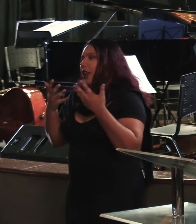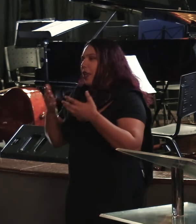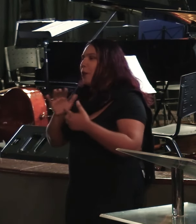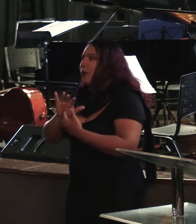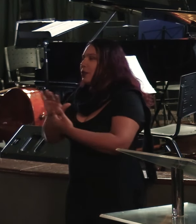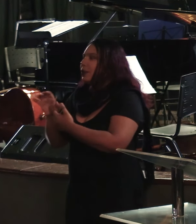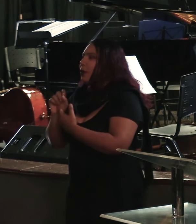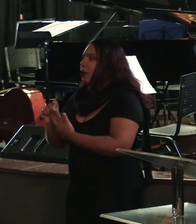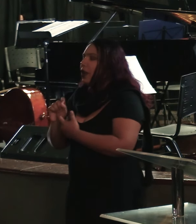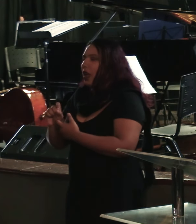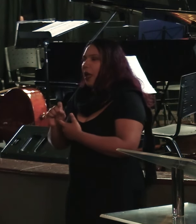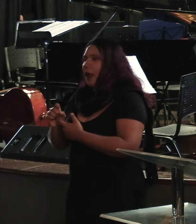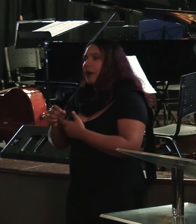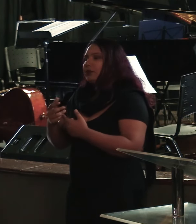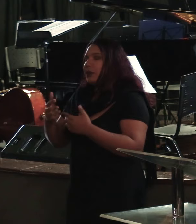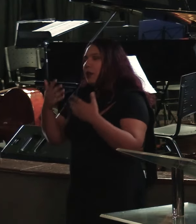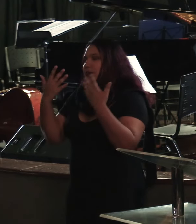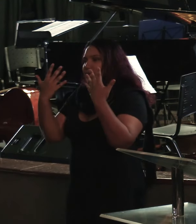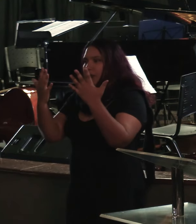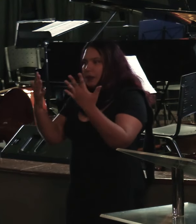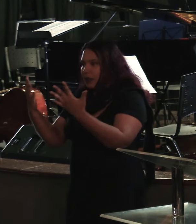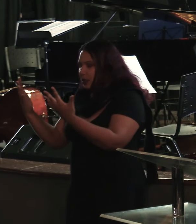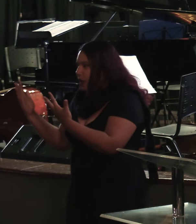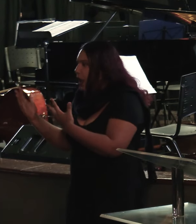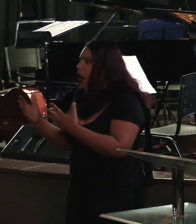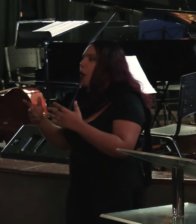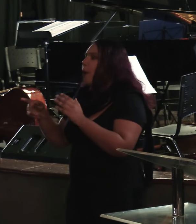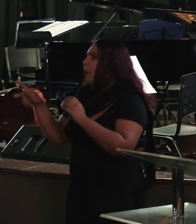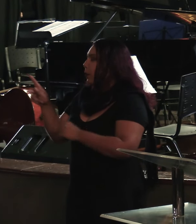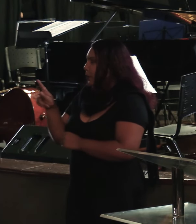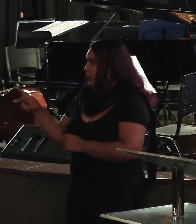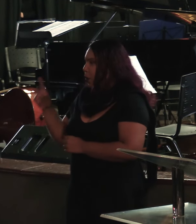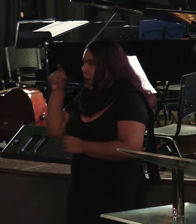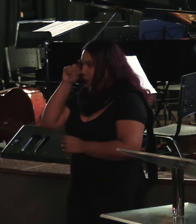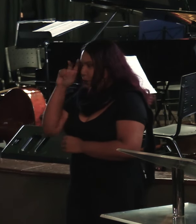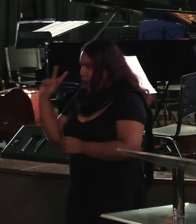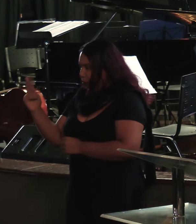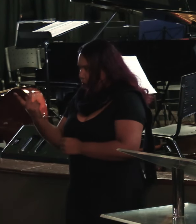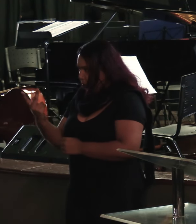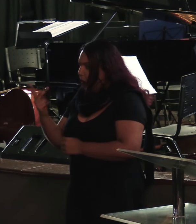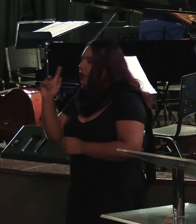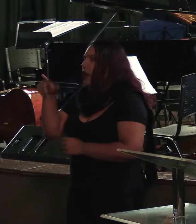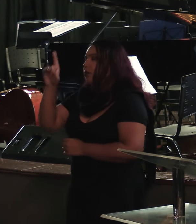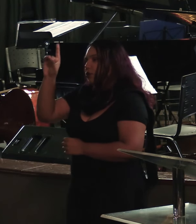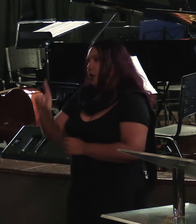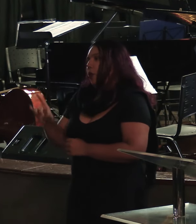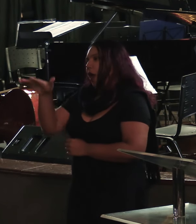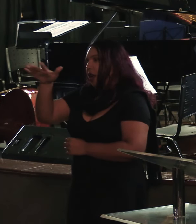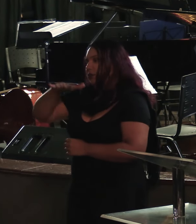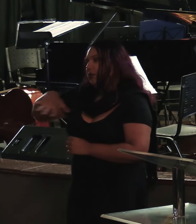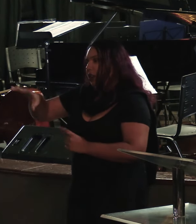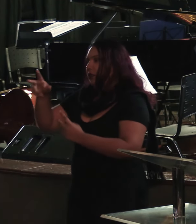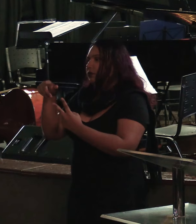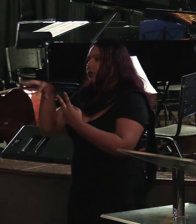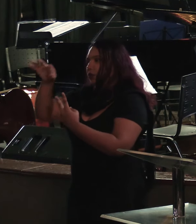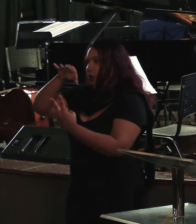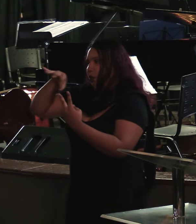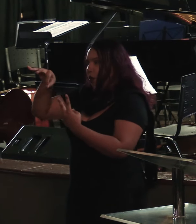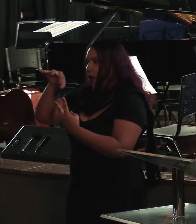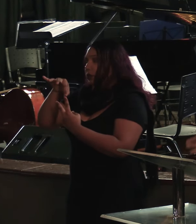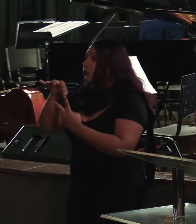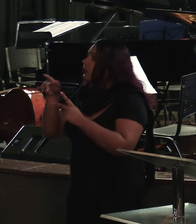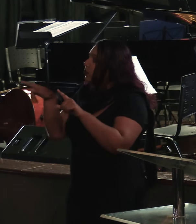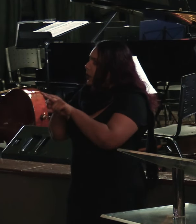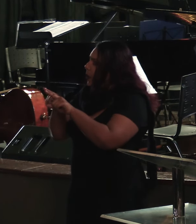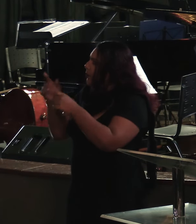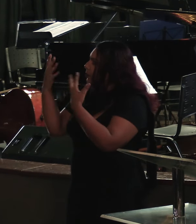fazer uma saudação ao professor Hudson, é o diretor aqui do campus. Te